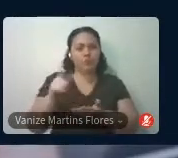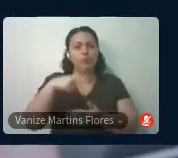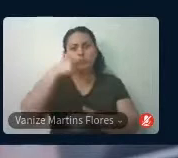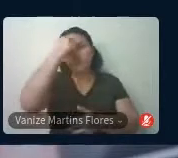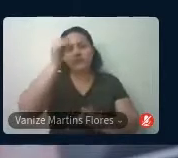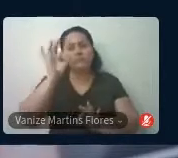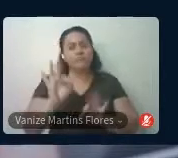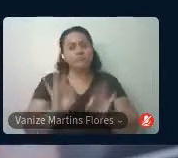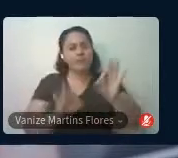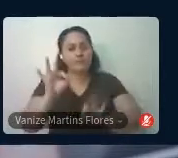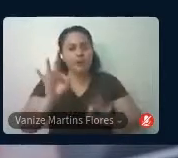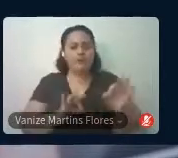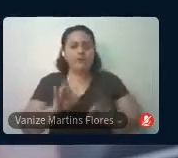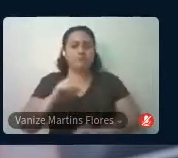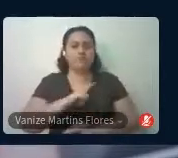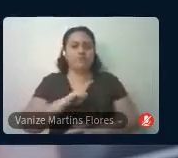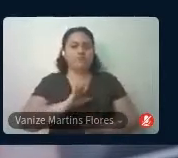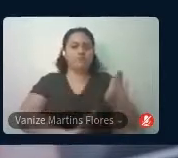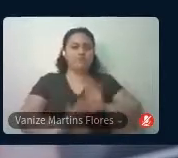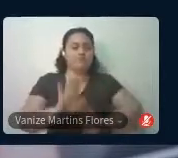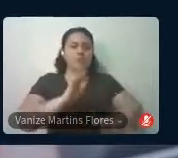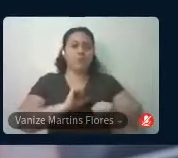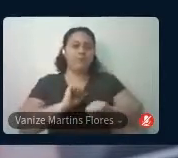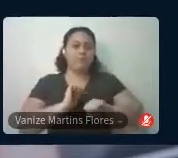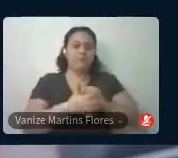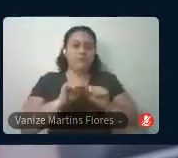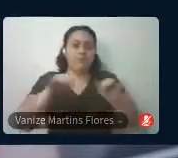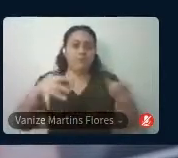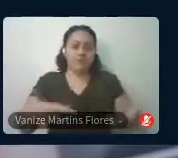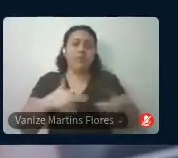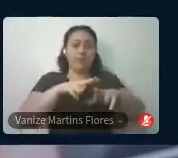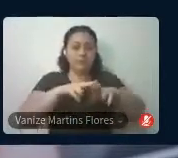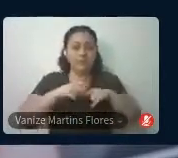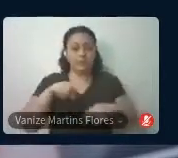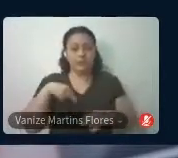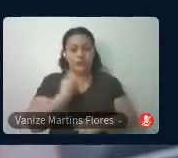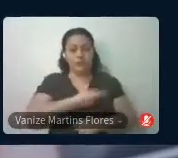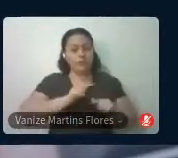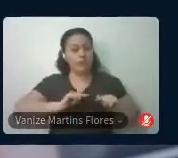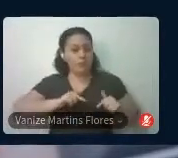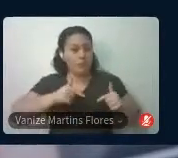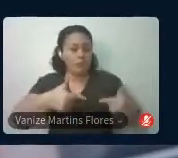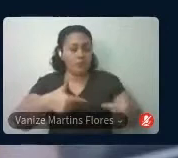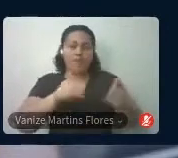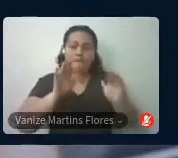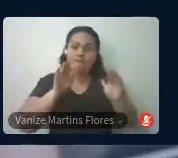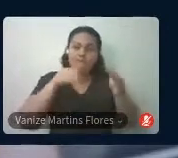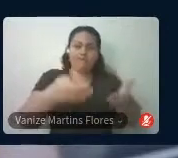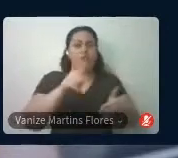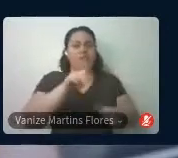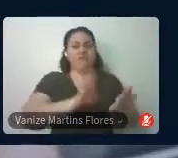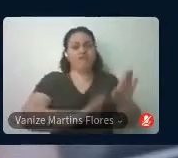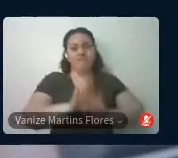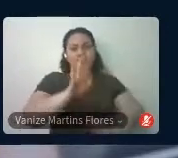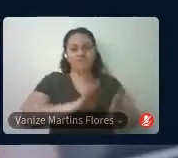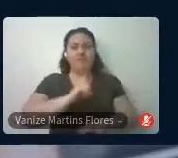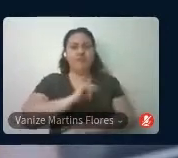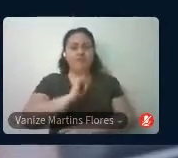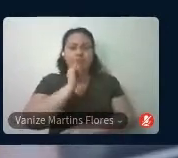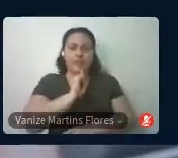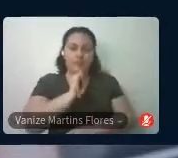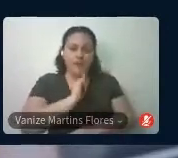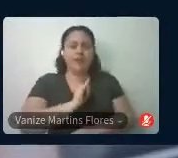a pandemia. Então, toda a nossa energia foi voltada para o enfrentamento mesmo, para fazer os testes, começar projetos